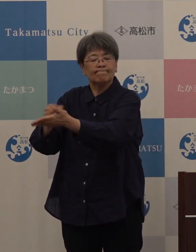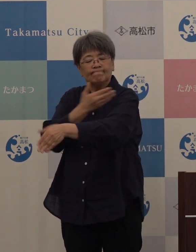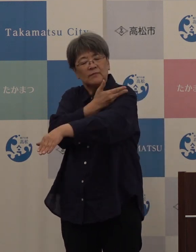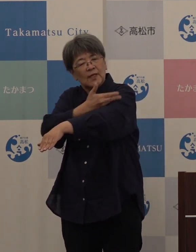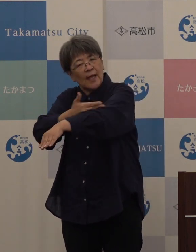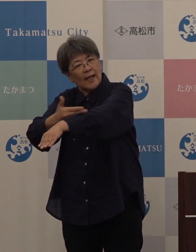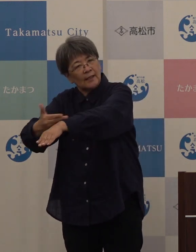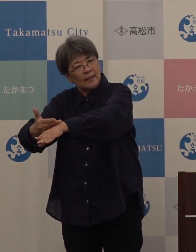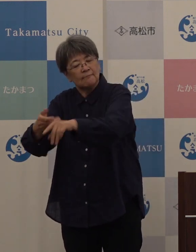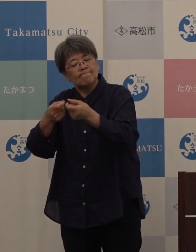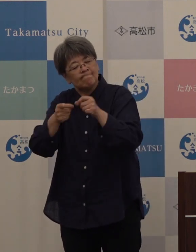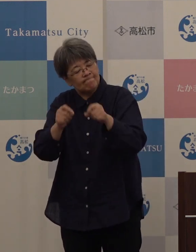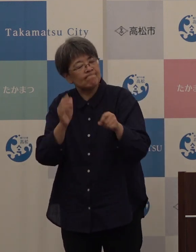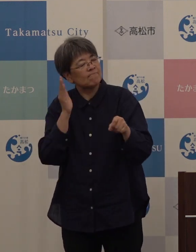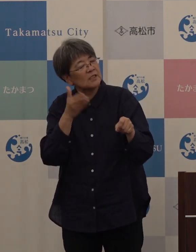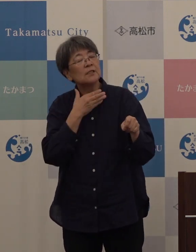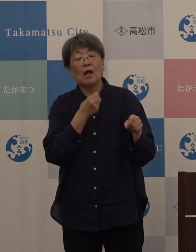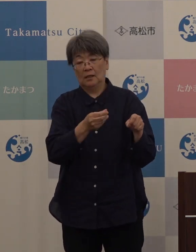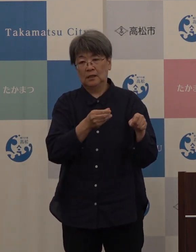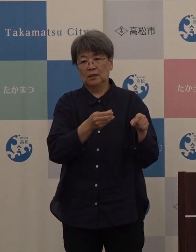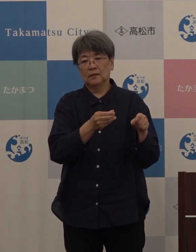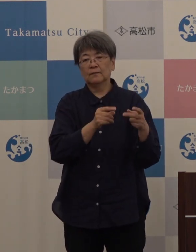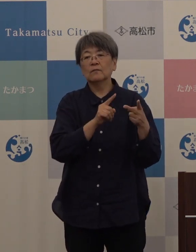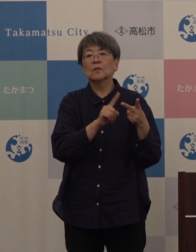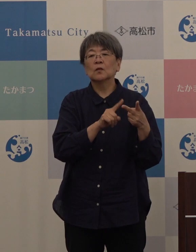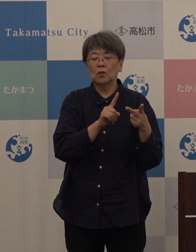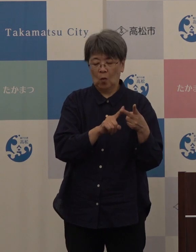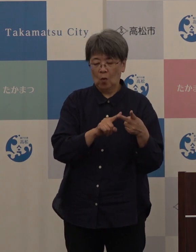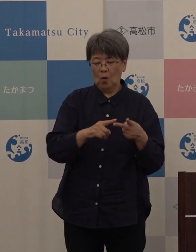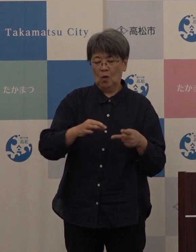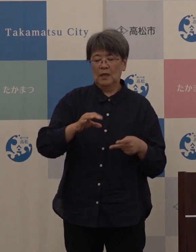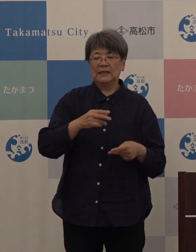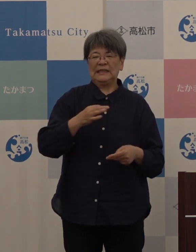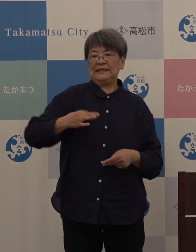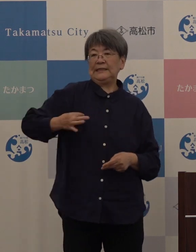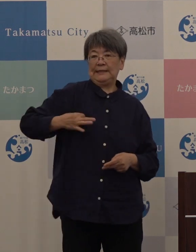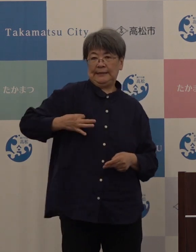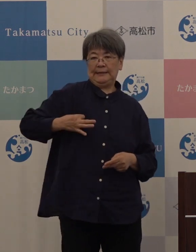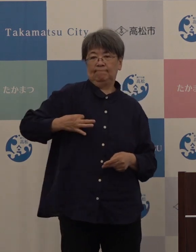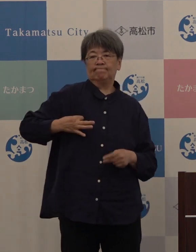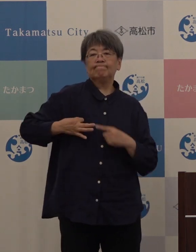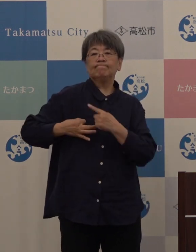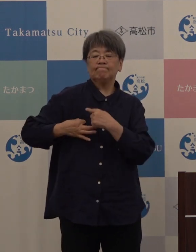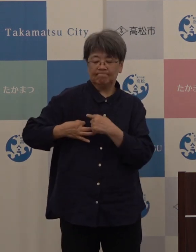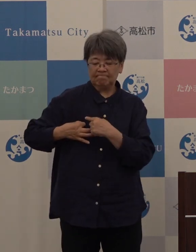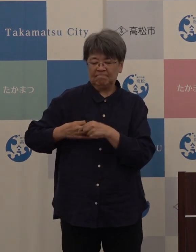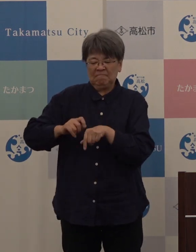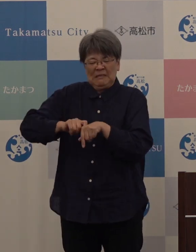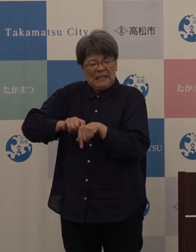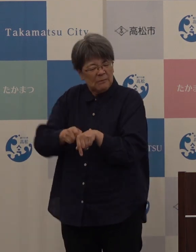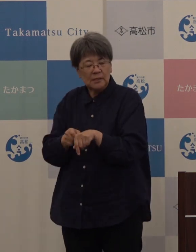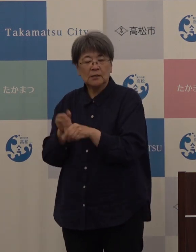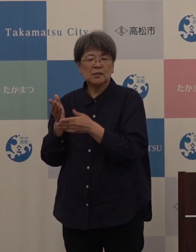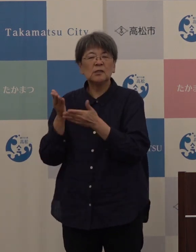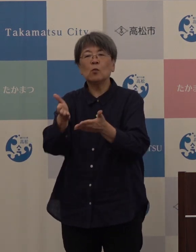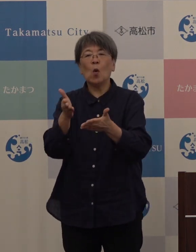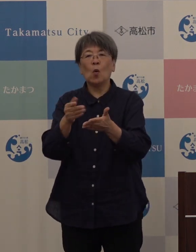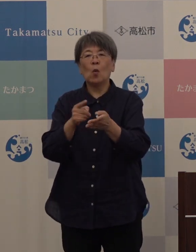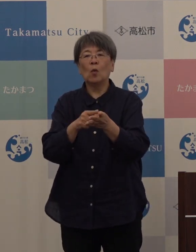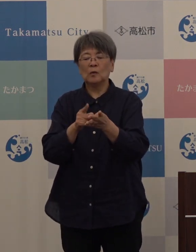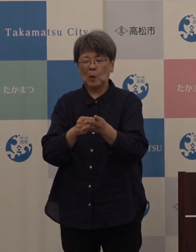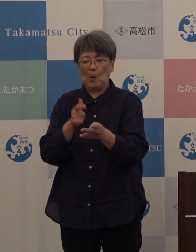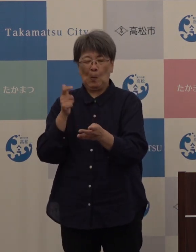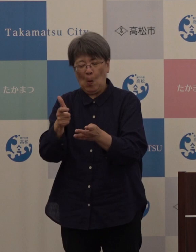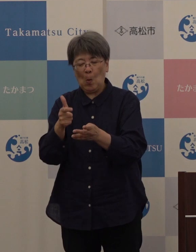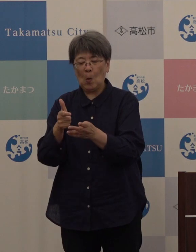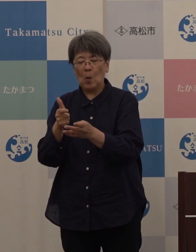していただきたいのと、当該の議員からは、厳しい質問だとか鋭い質